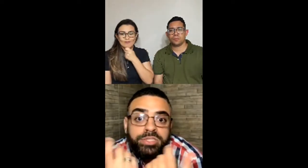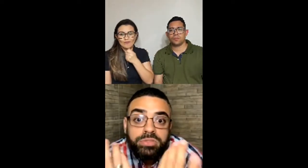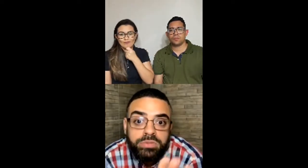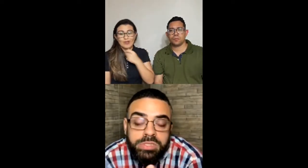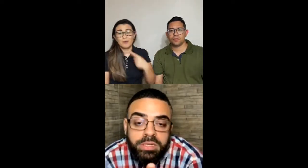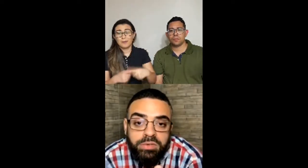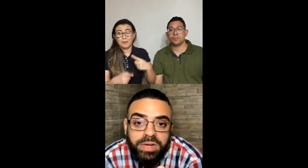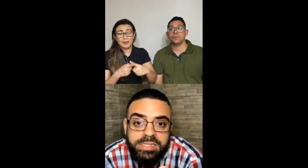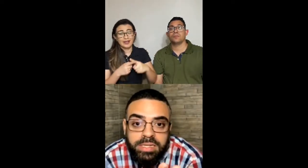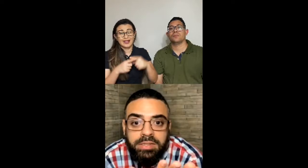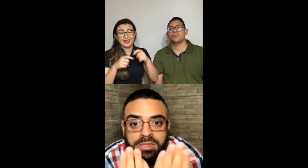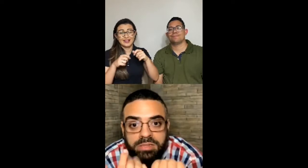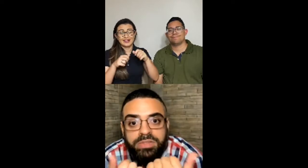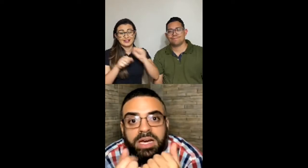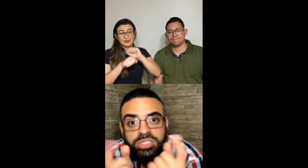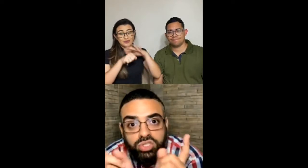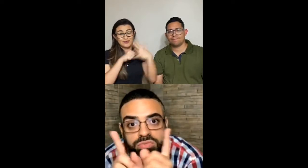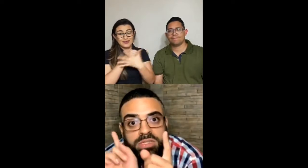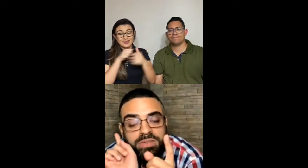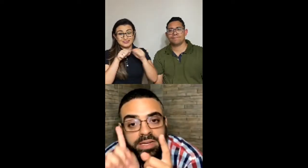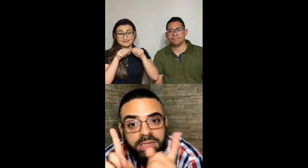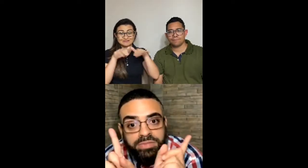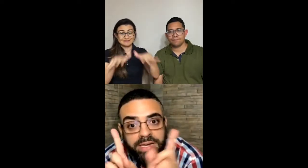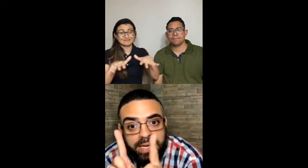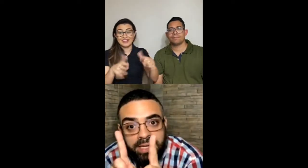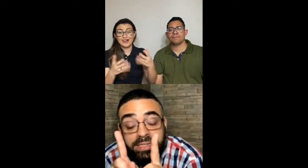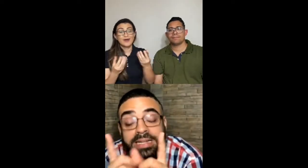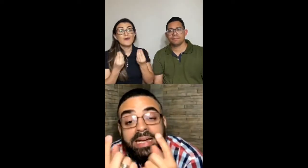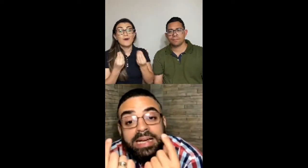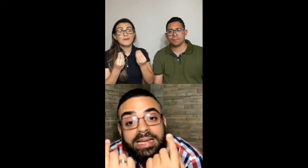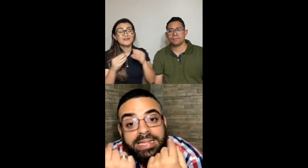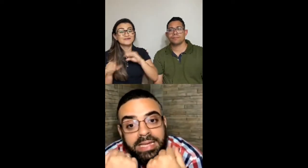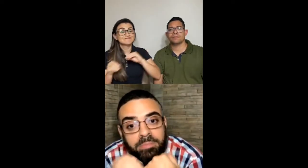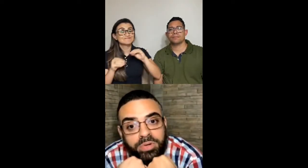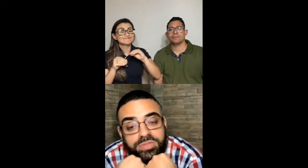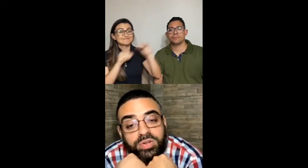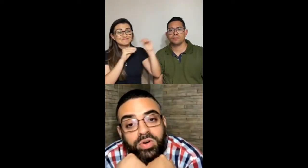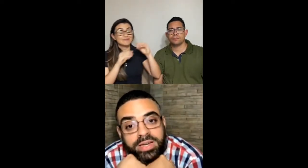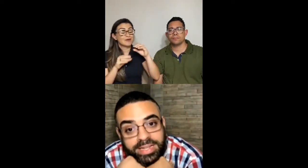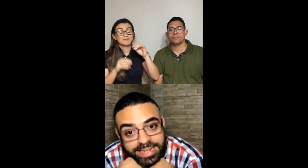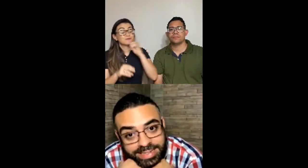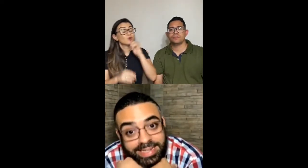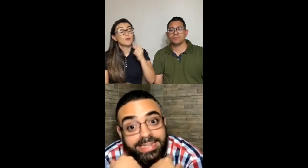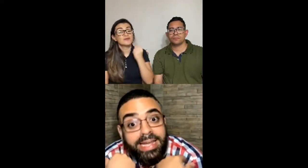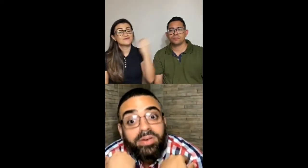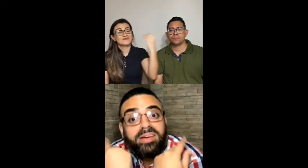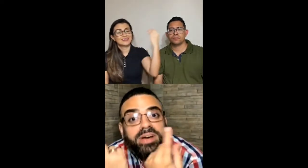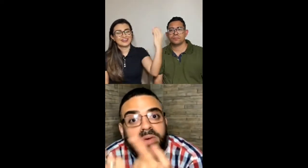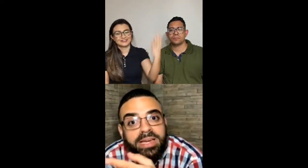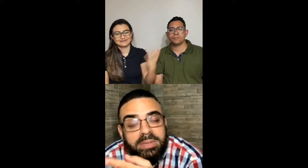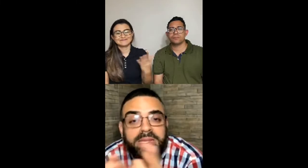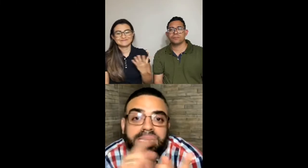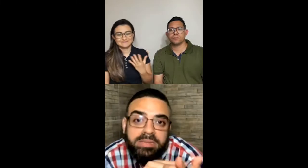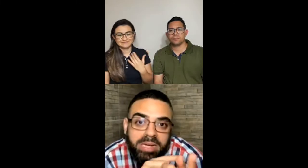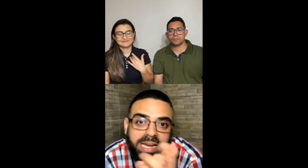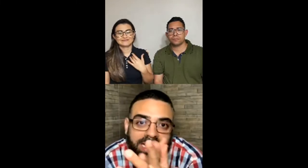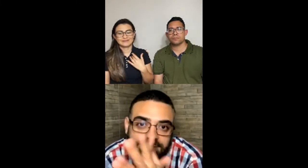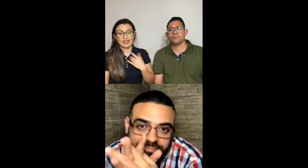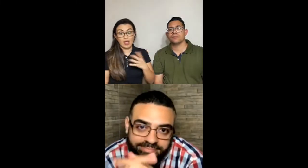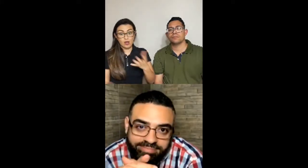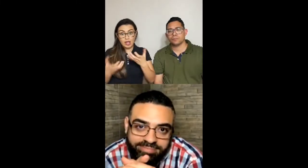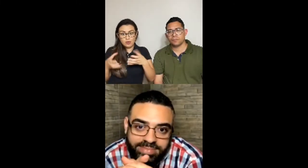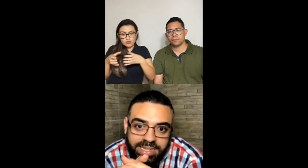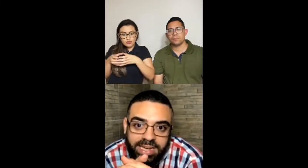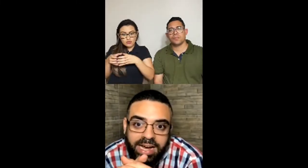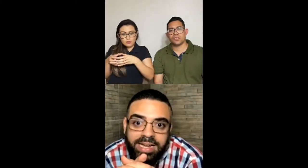E aí ela não conseguiu ainda, porque por causa da pandemia a gente não conseguiu fazer a nossa viagem junto, que vai eu, vai ela,